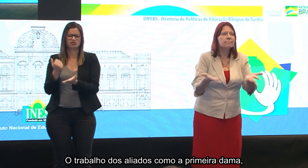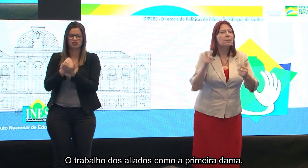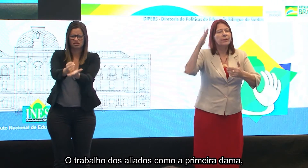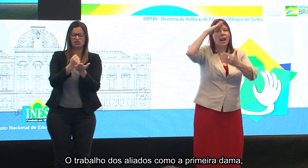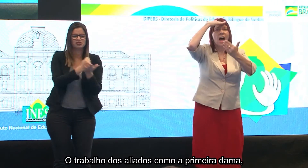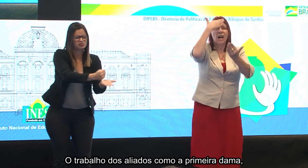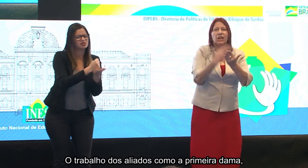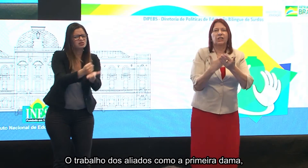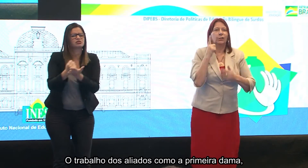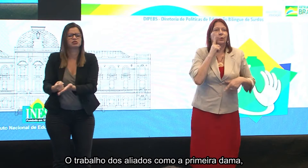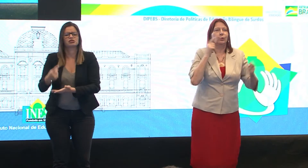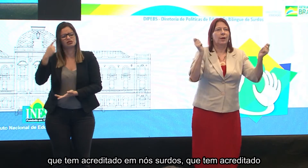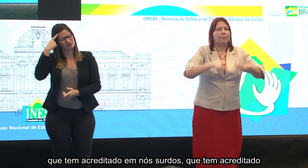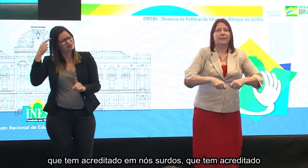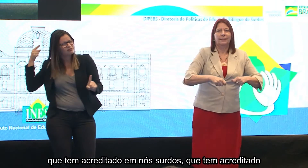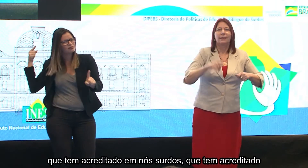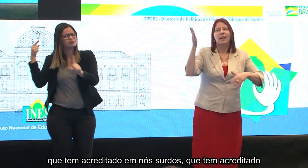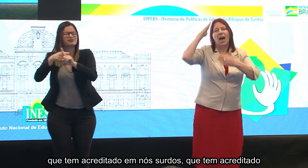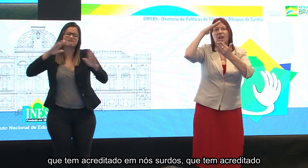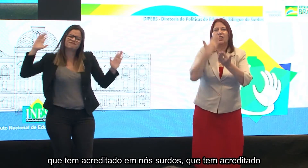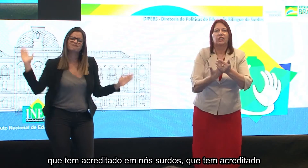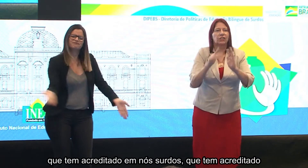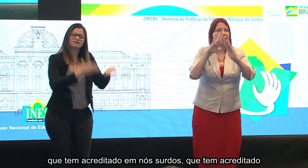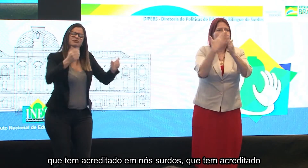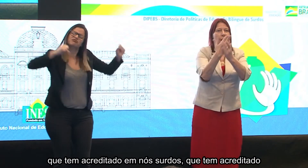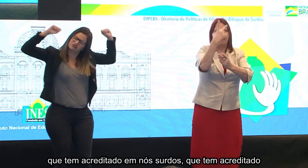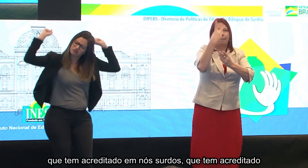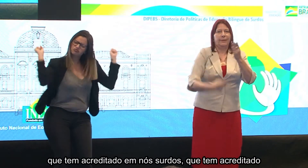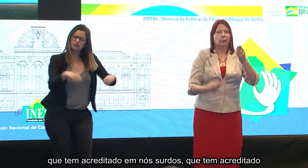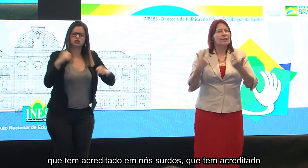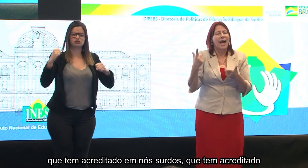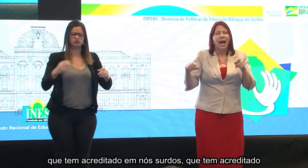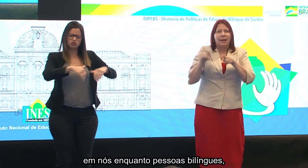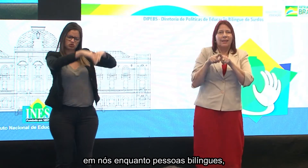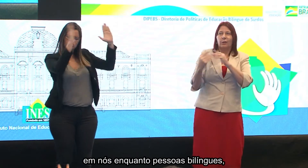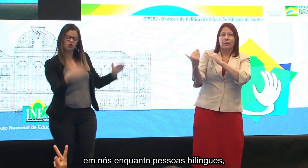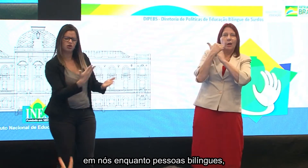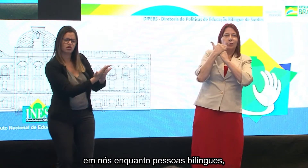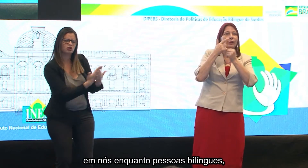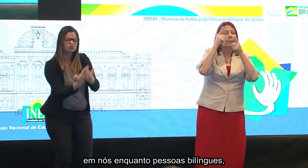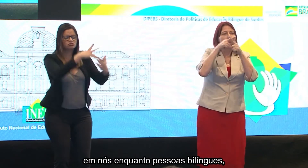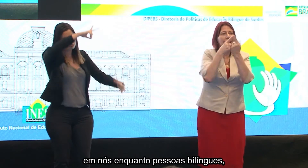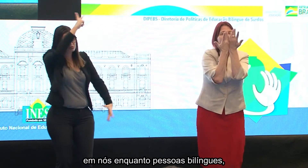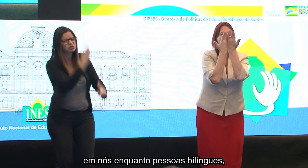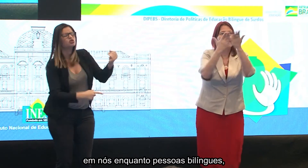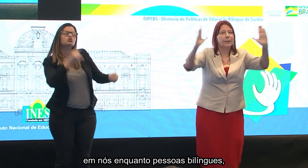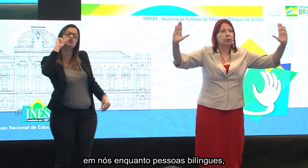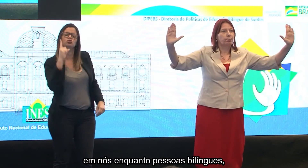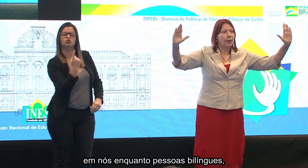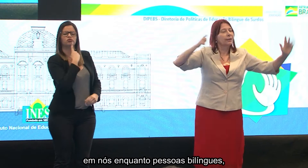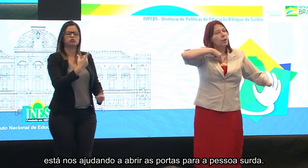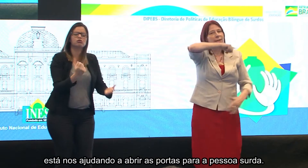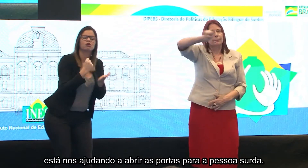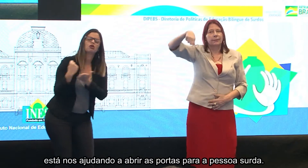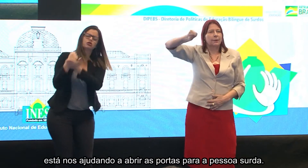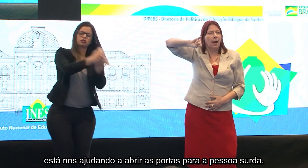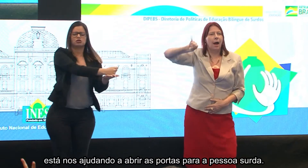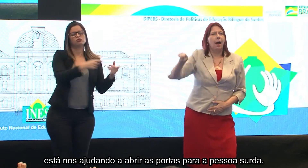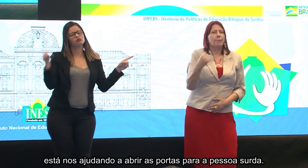a primeira-dama, que tem acreditado em nós surdos, que tem confiado em nós enquanto pessoas bilíngues, está nos